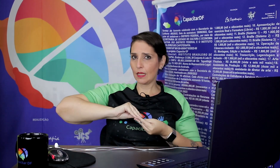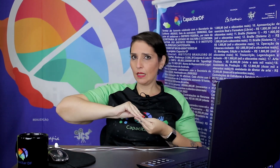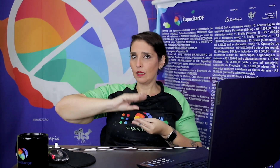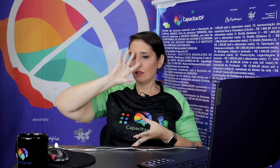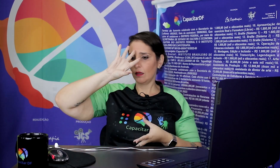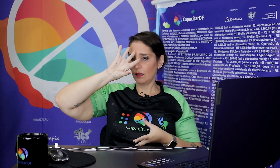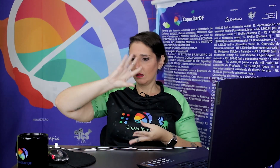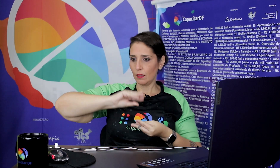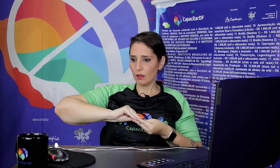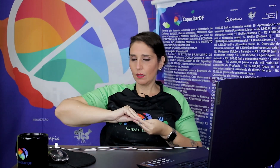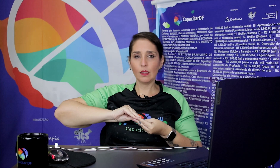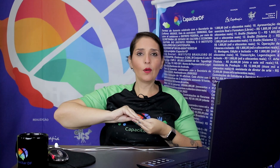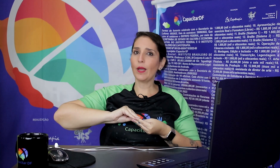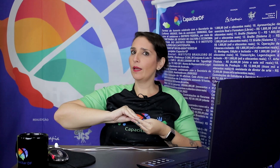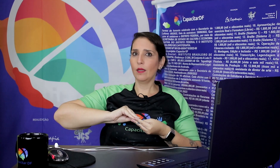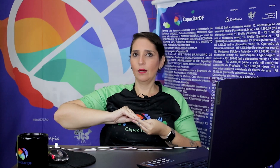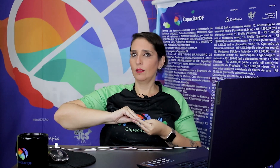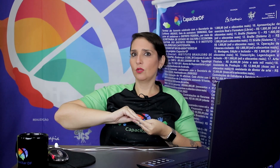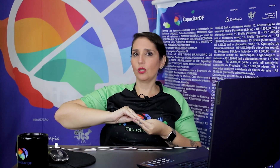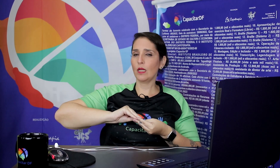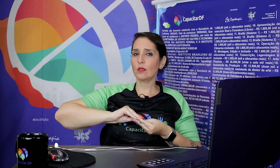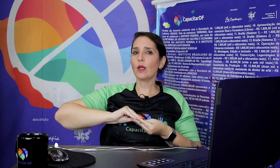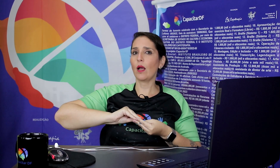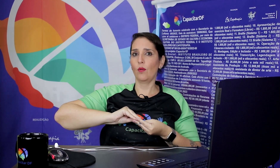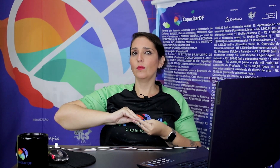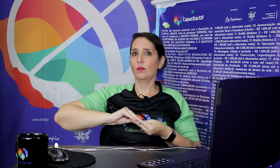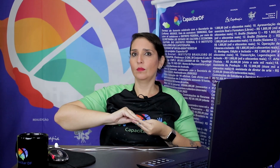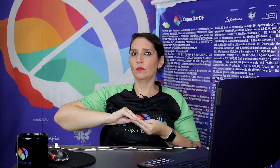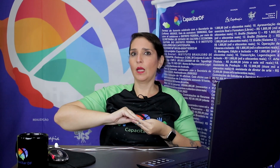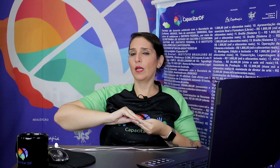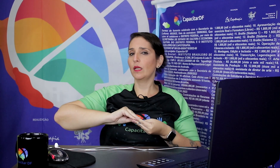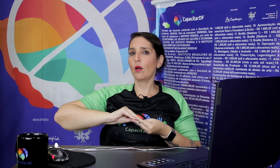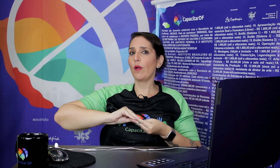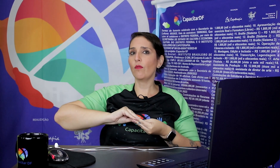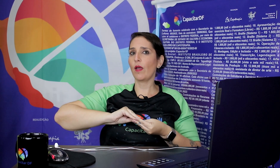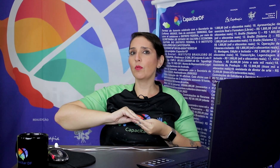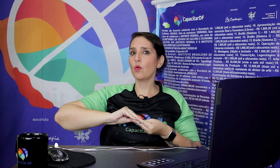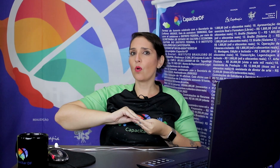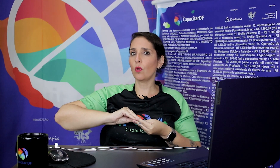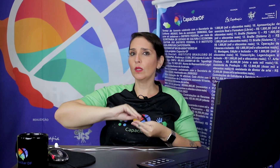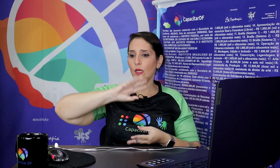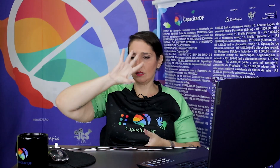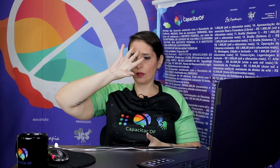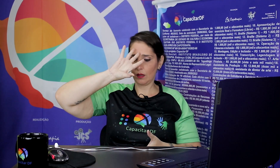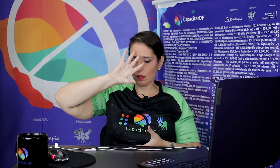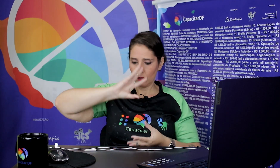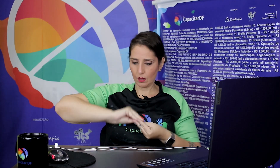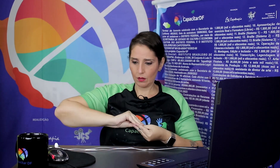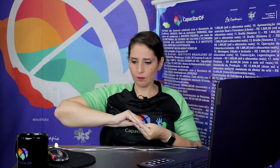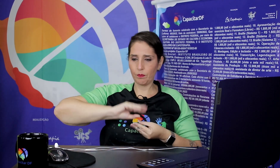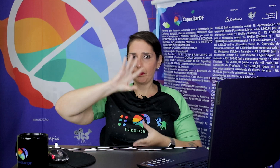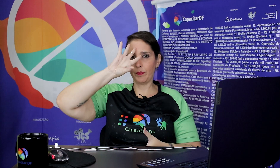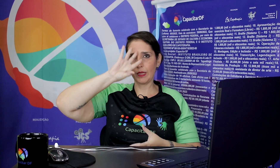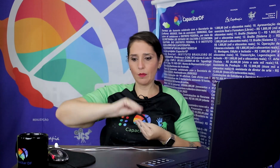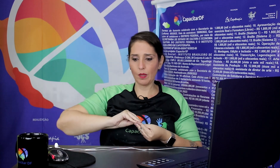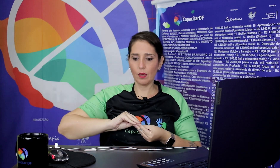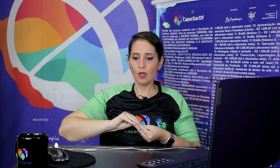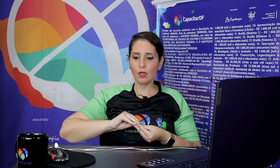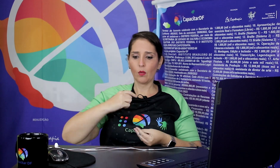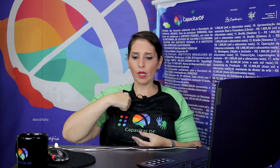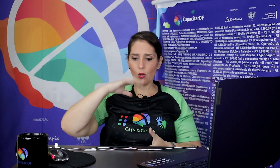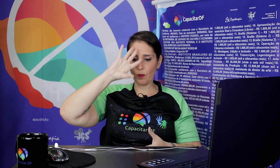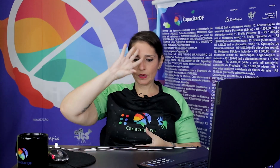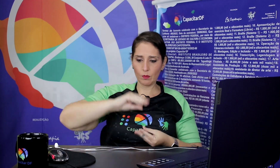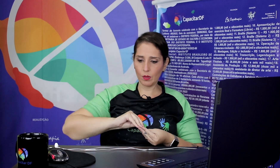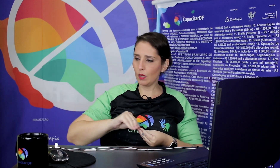Esse aqui não é direcional, né? Ele não é um verbo com concordância. Perceber.